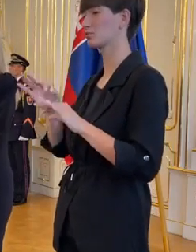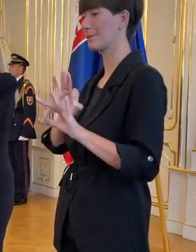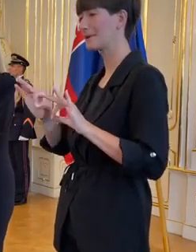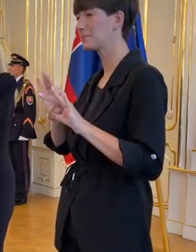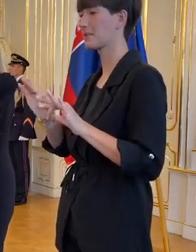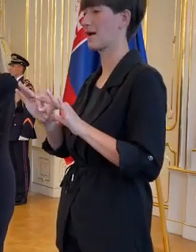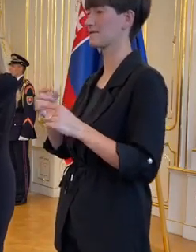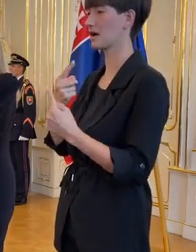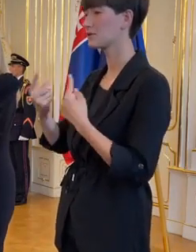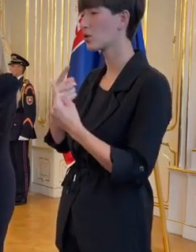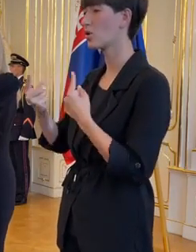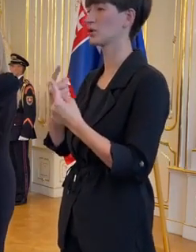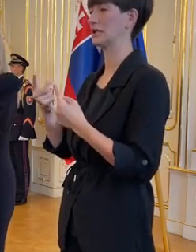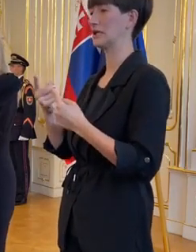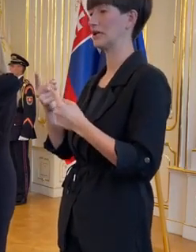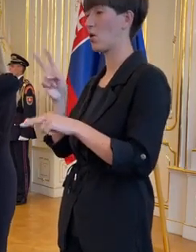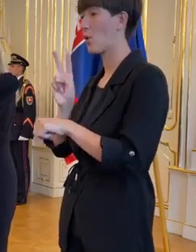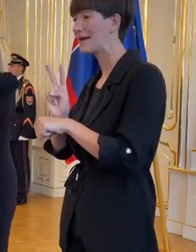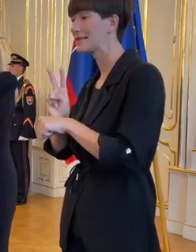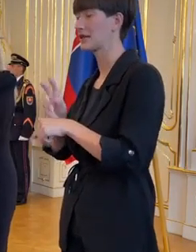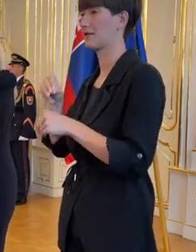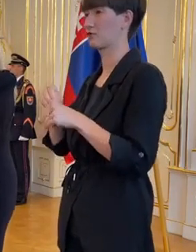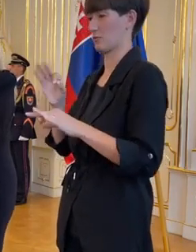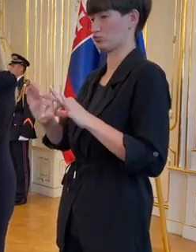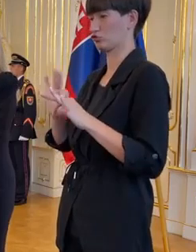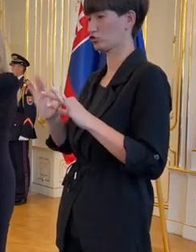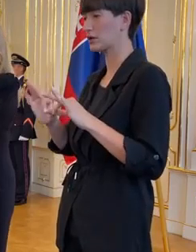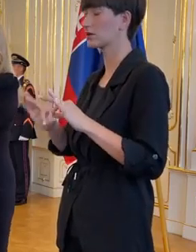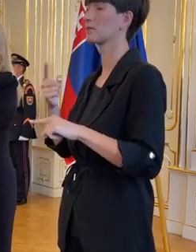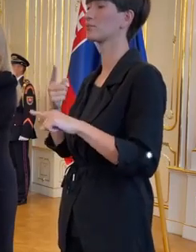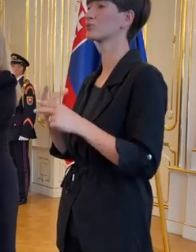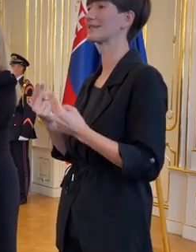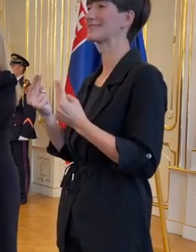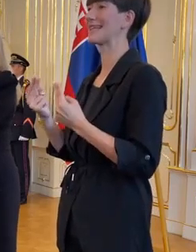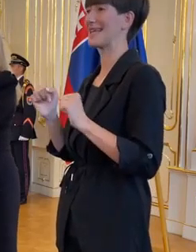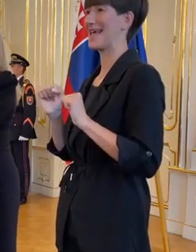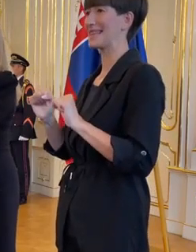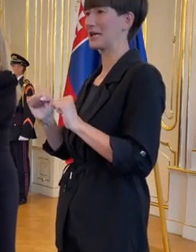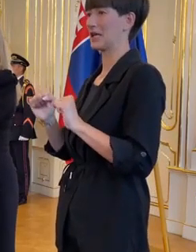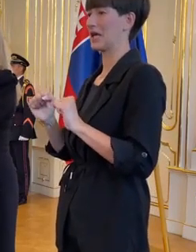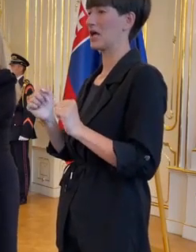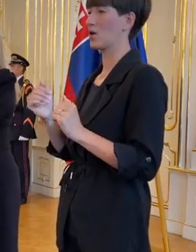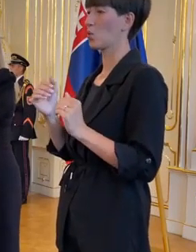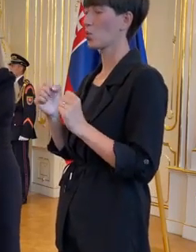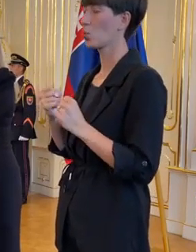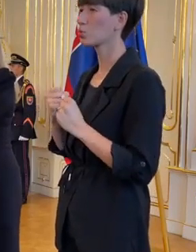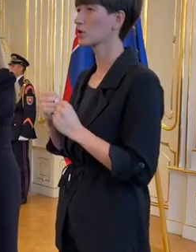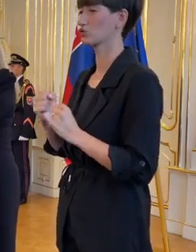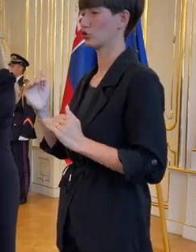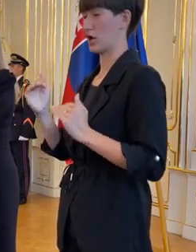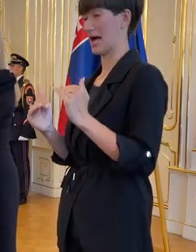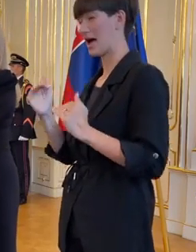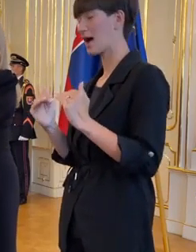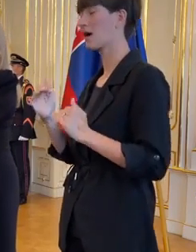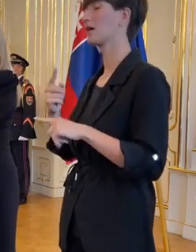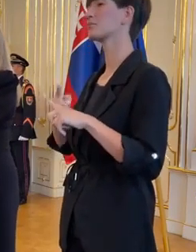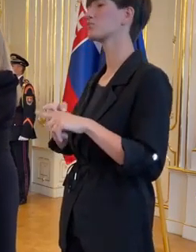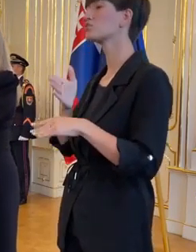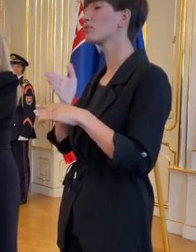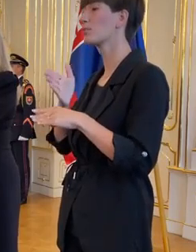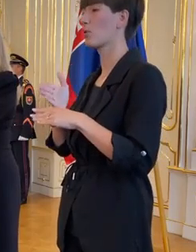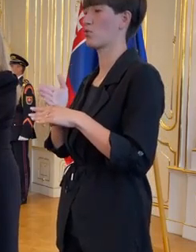dohôd, úsporných opatrení a opatrení, ktoré ceny energie udržia v primeraných medziach a pomôžu